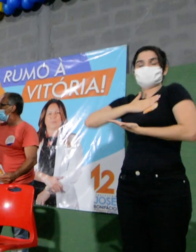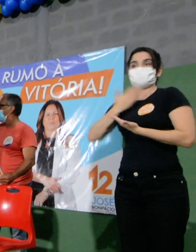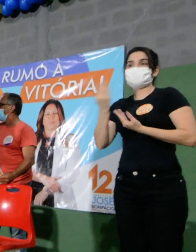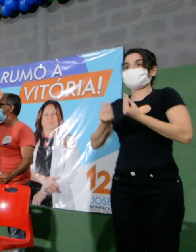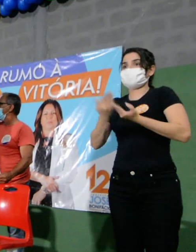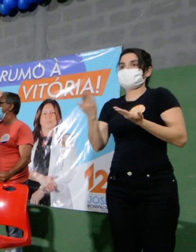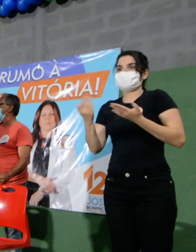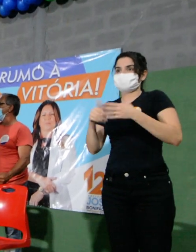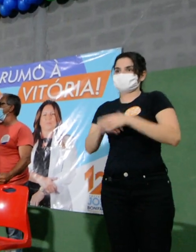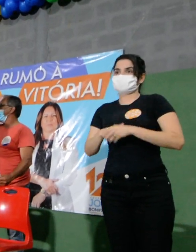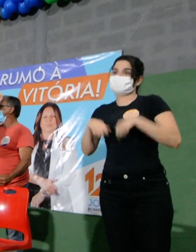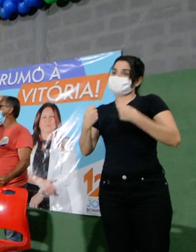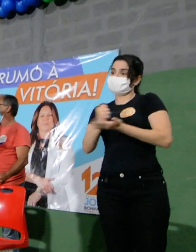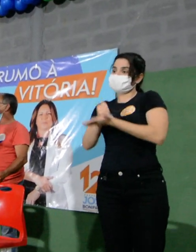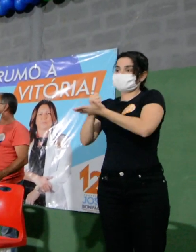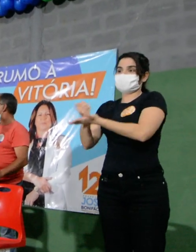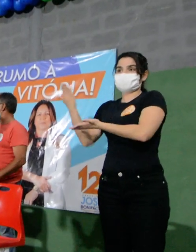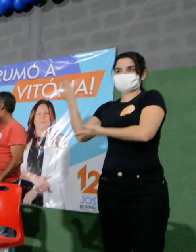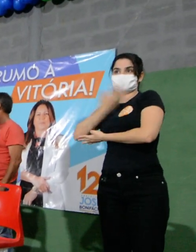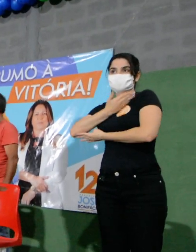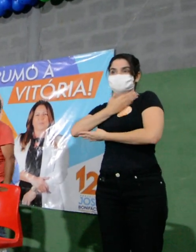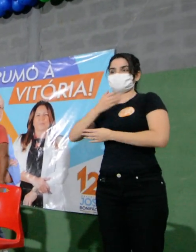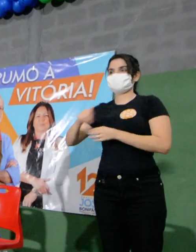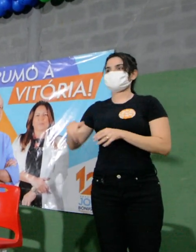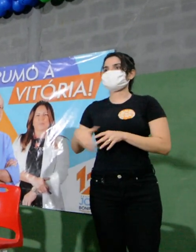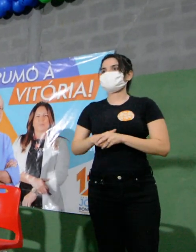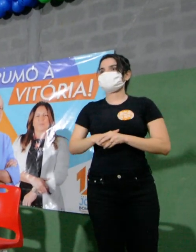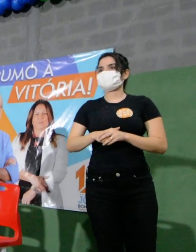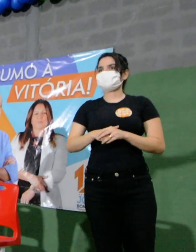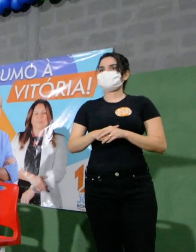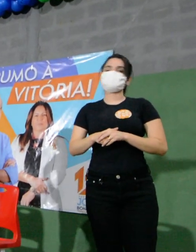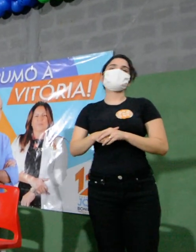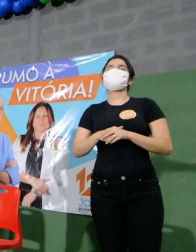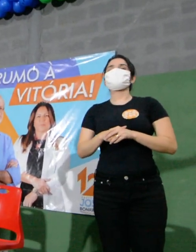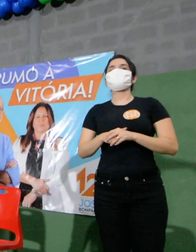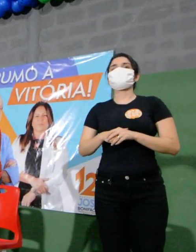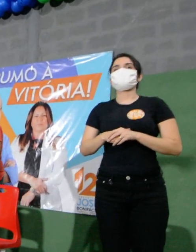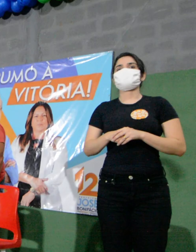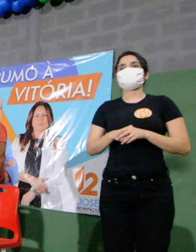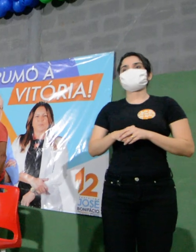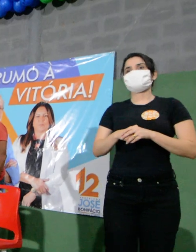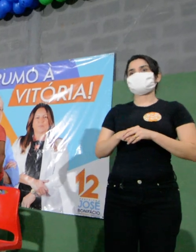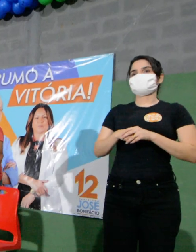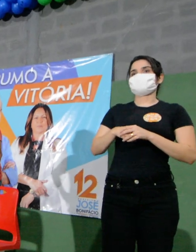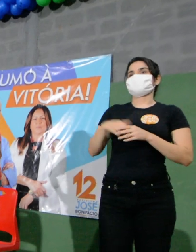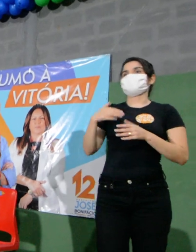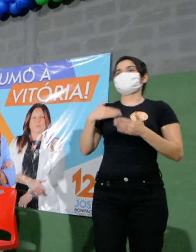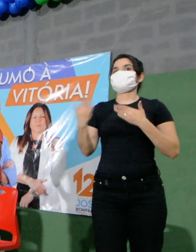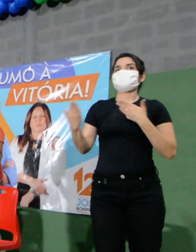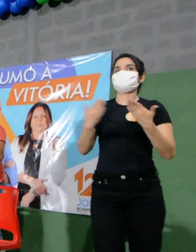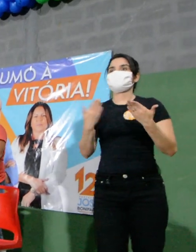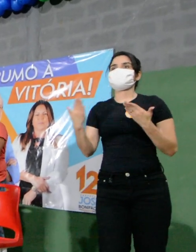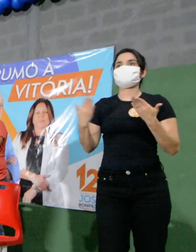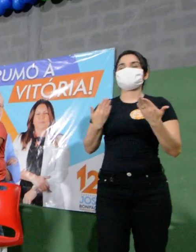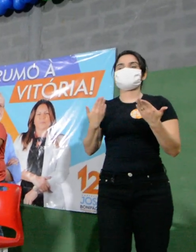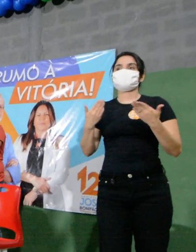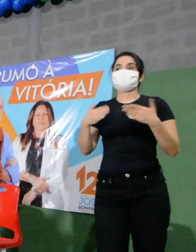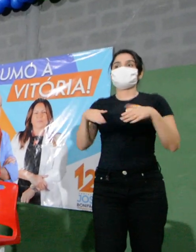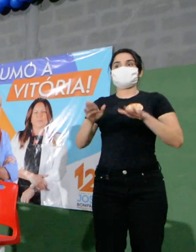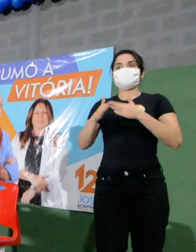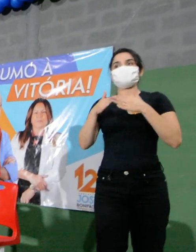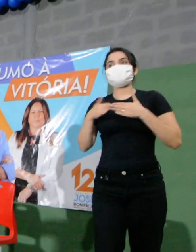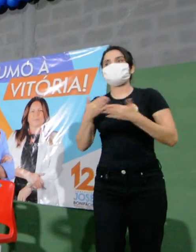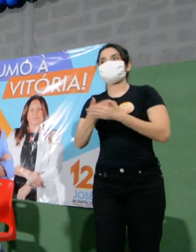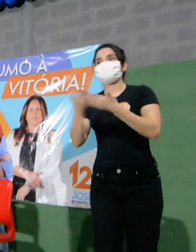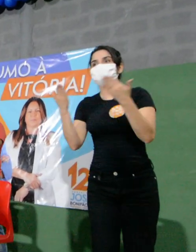eu tenho que apoiar giselma certo eu fiquei aí no meio desse embrolho aí mas o que eu quero pedir